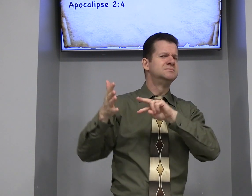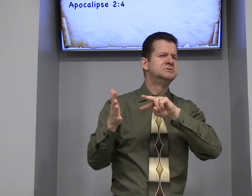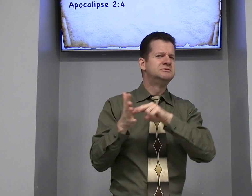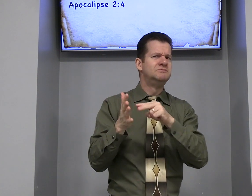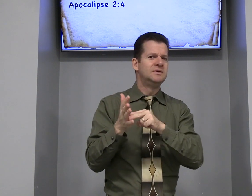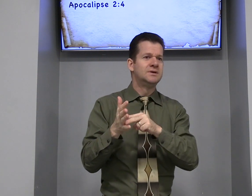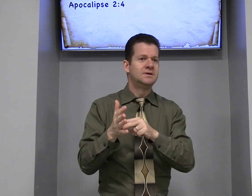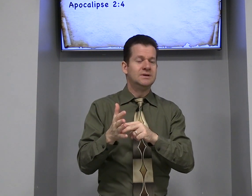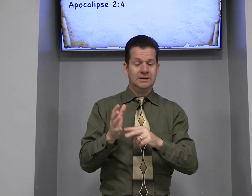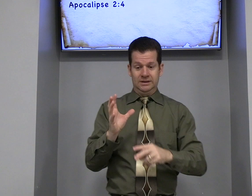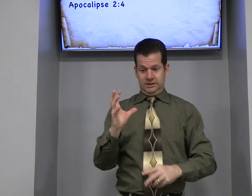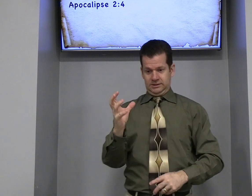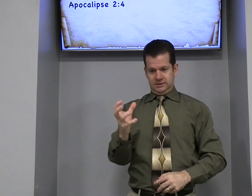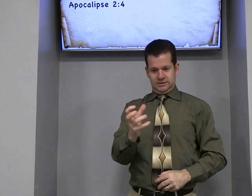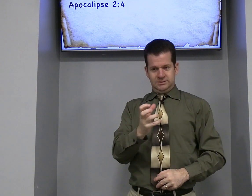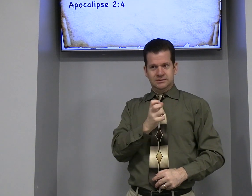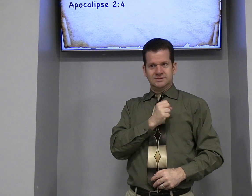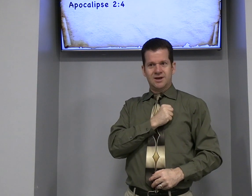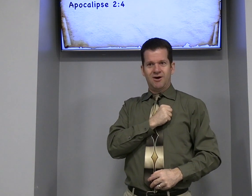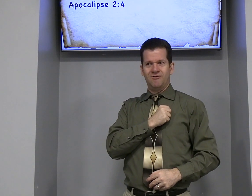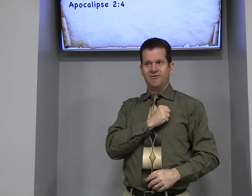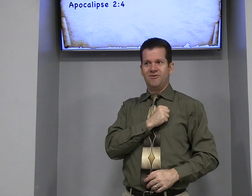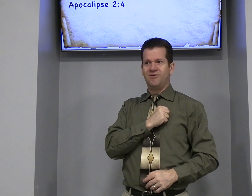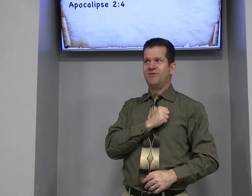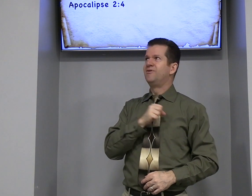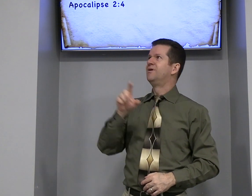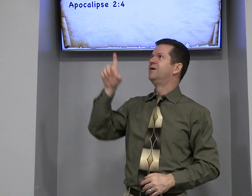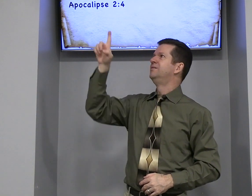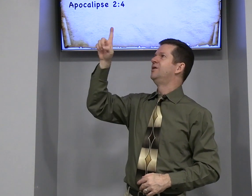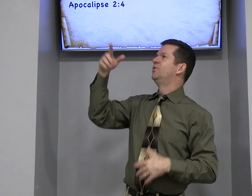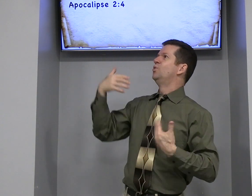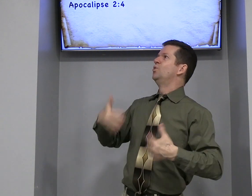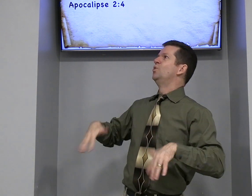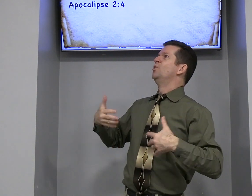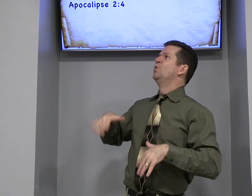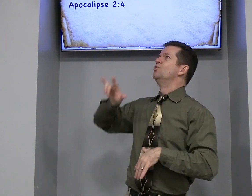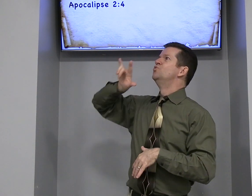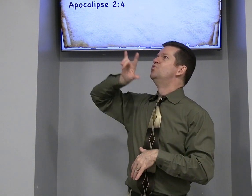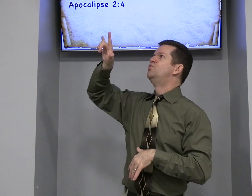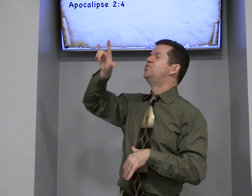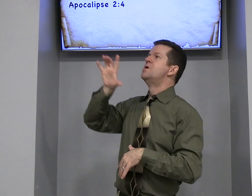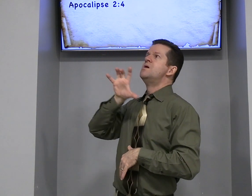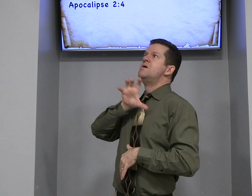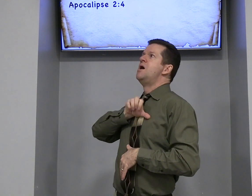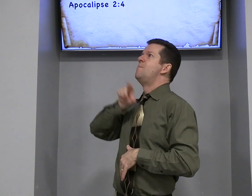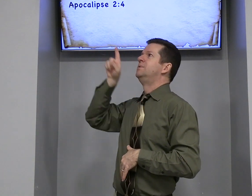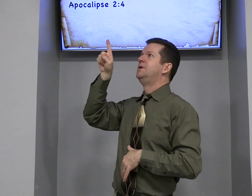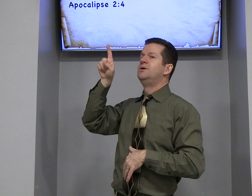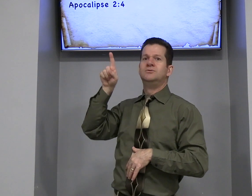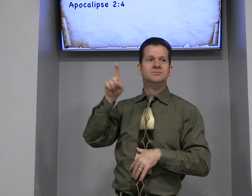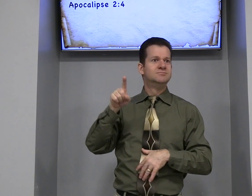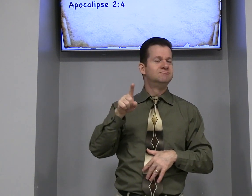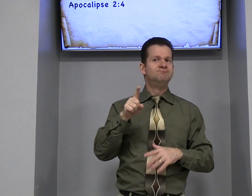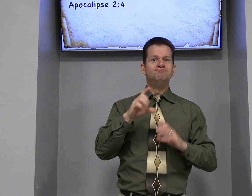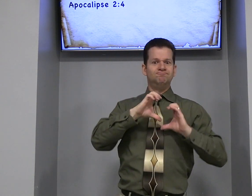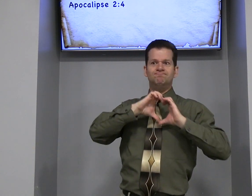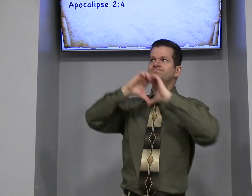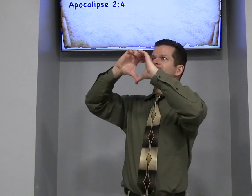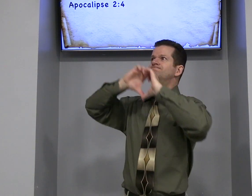Eles deixavam o primeiro amor, a salvação. Quando eles eram salvos, novas